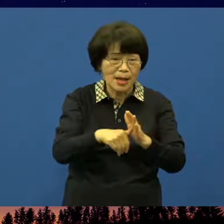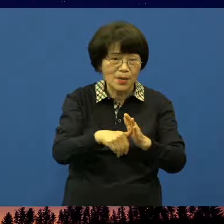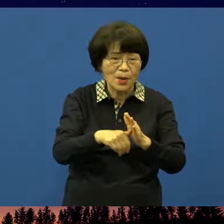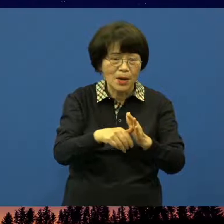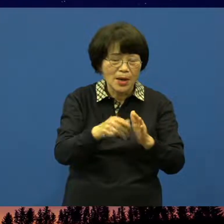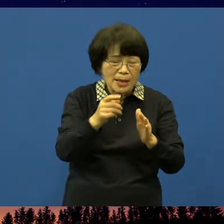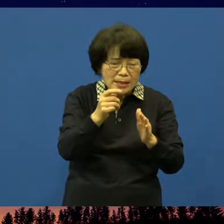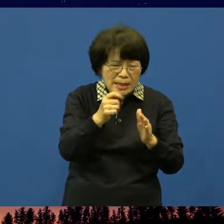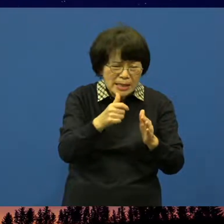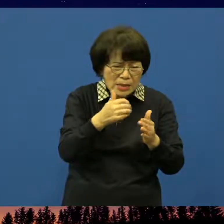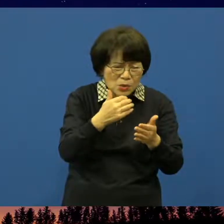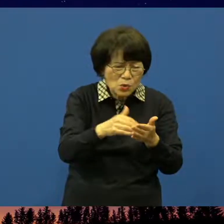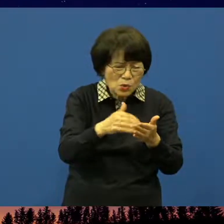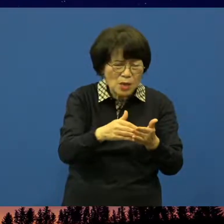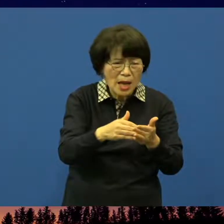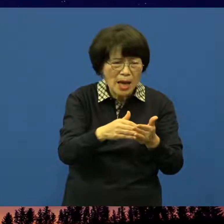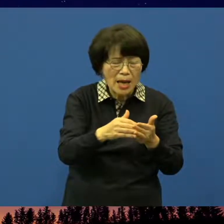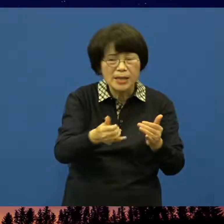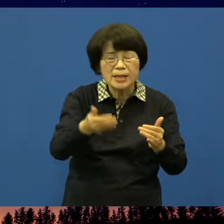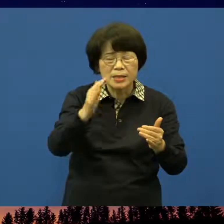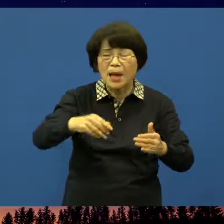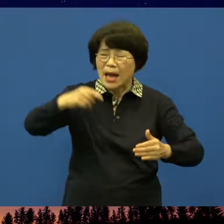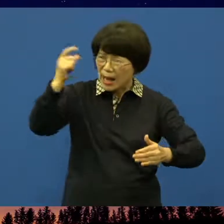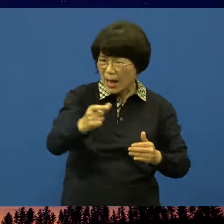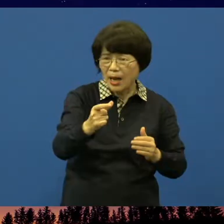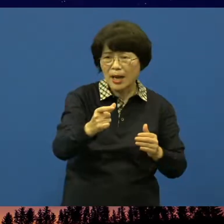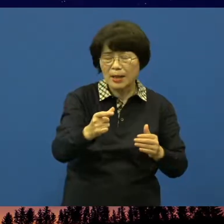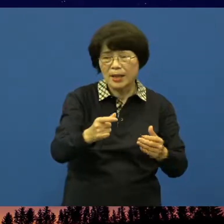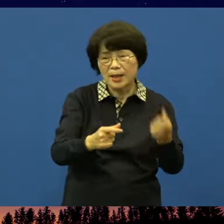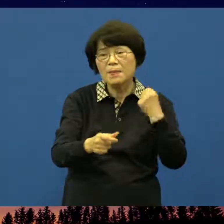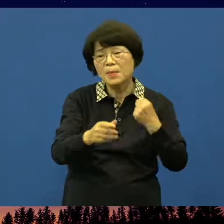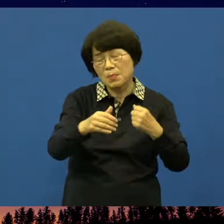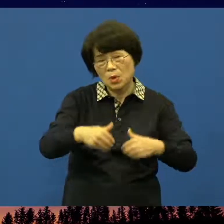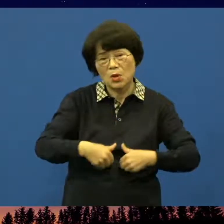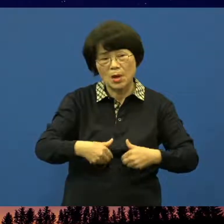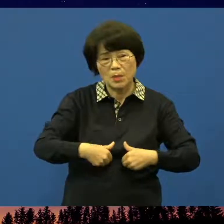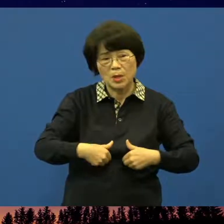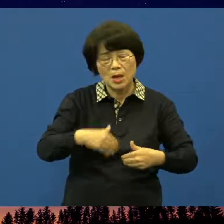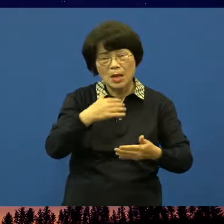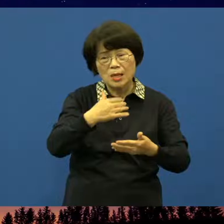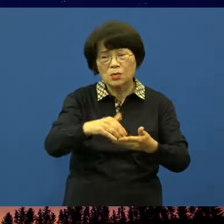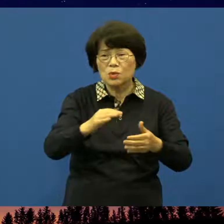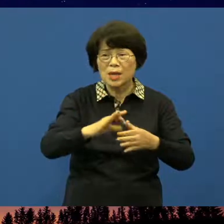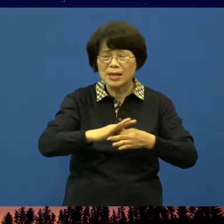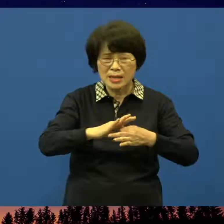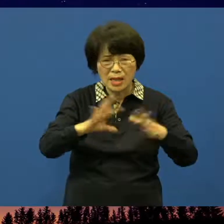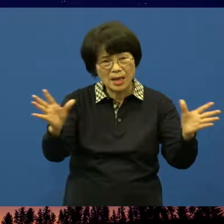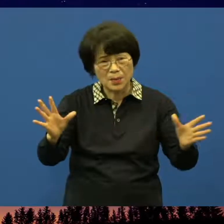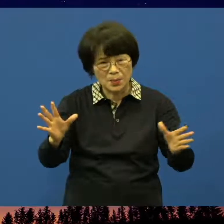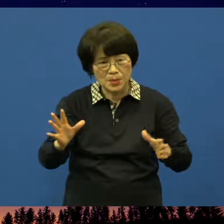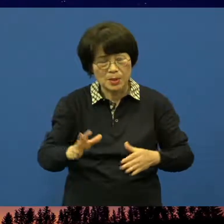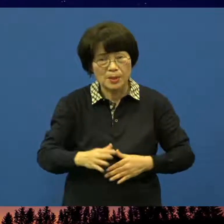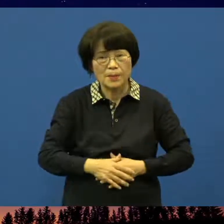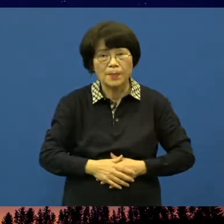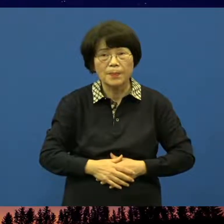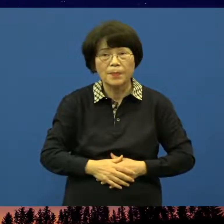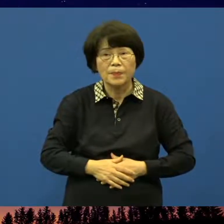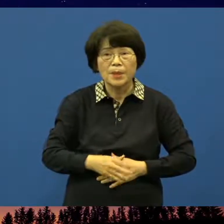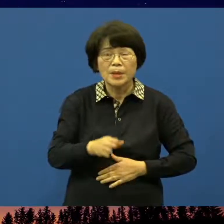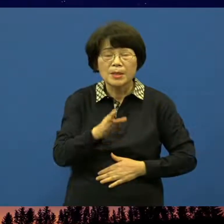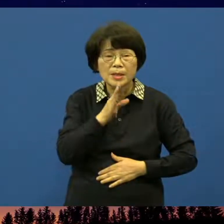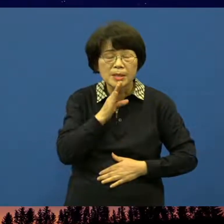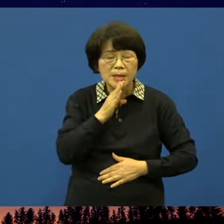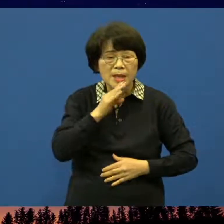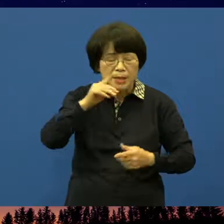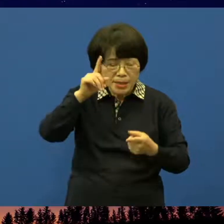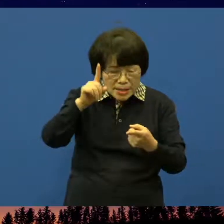사람은 있지만 강력한 것이어야 돼요. 사람이 많다고 되는 게 아니에요. 사람이 많다고 영향을 끼치는 게 아니라 진짜